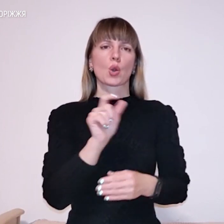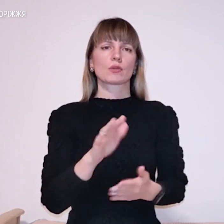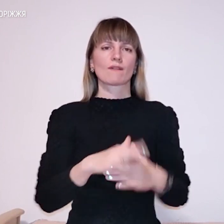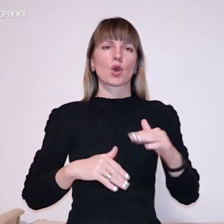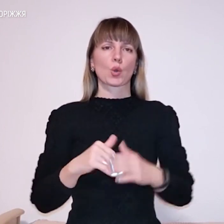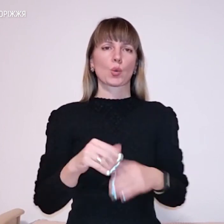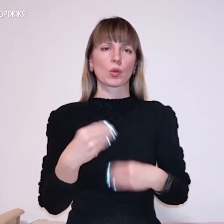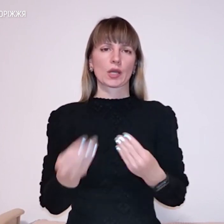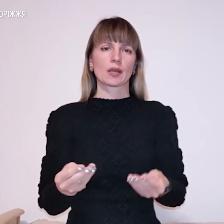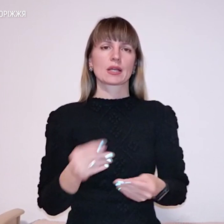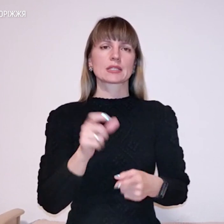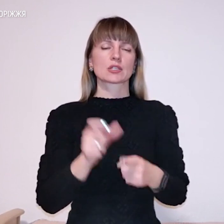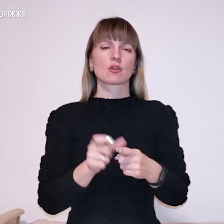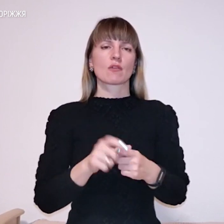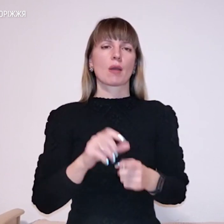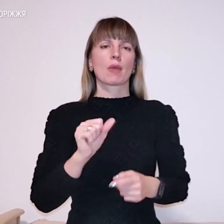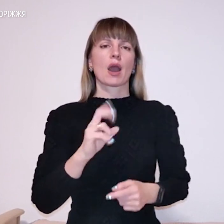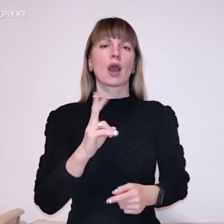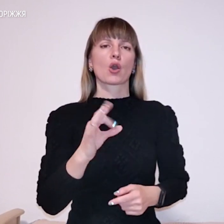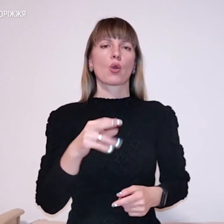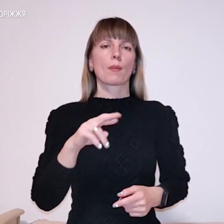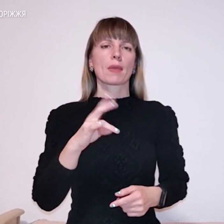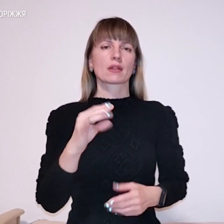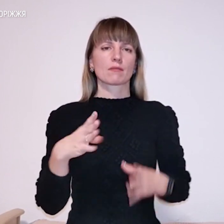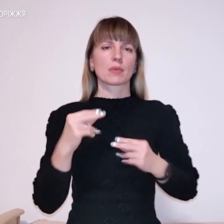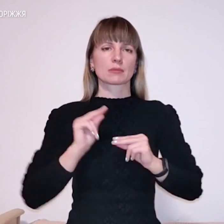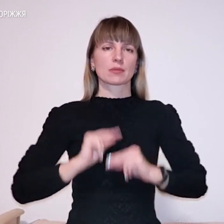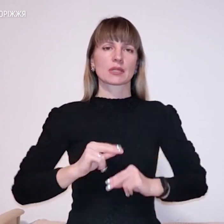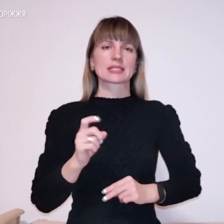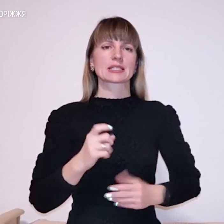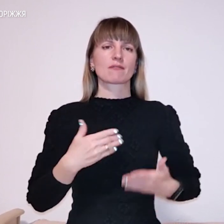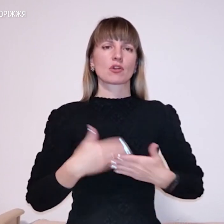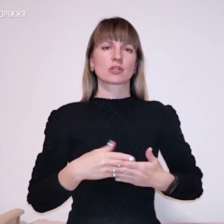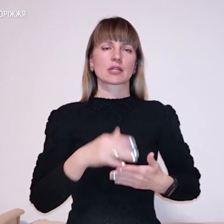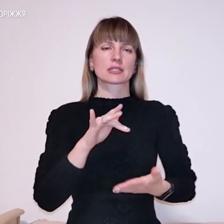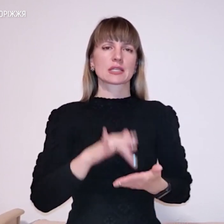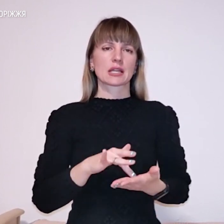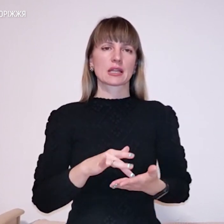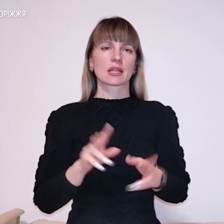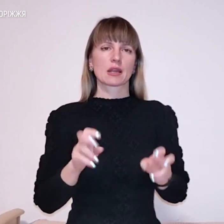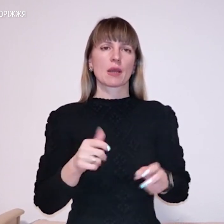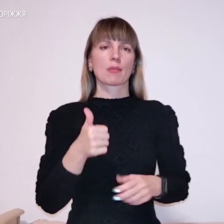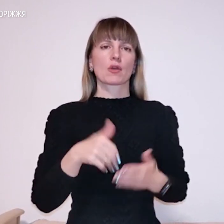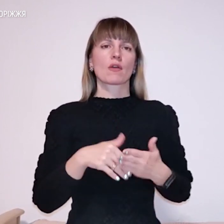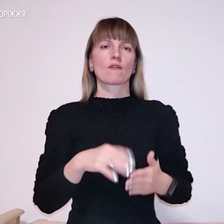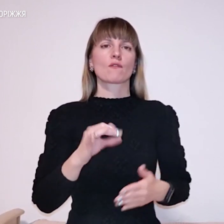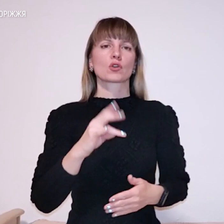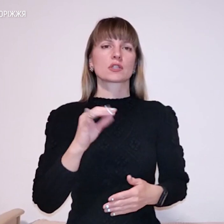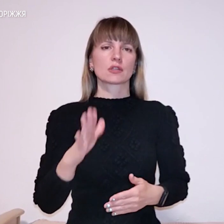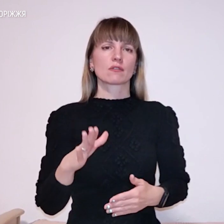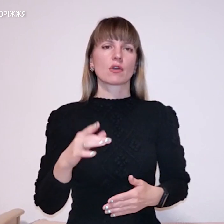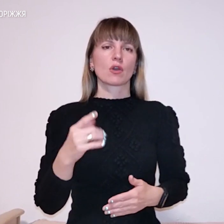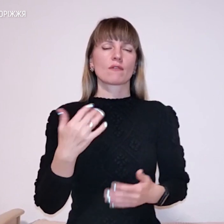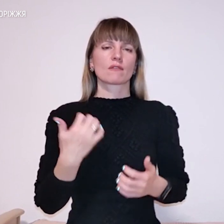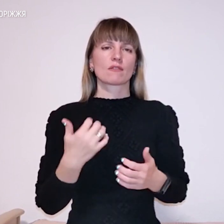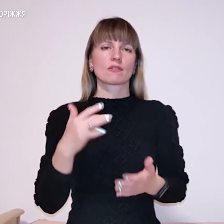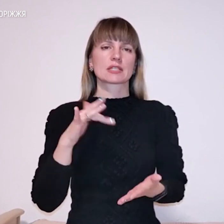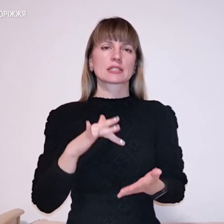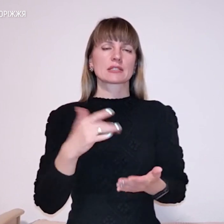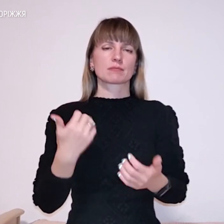словами Рудольфа Акопяна, разом із партнерами з волонтерських центрів та благодійних фондів у середньому щодня